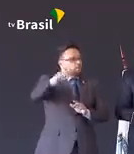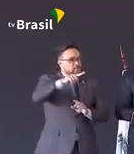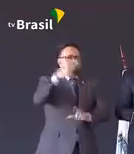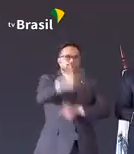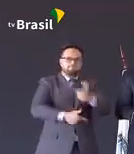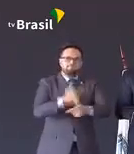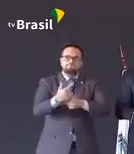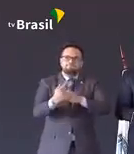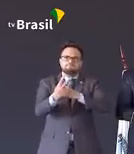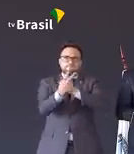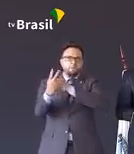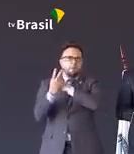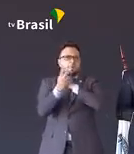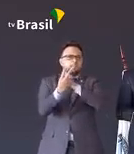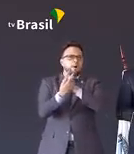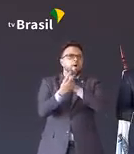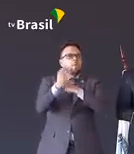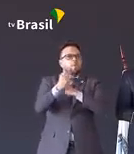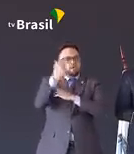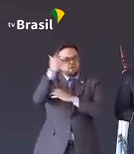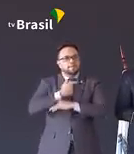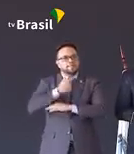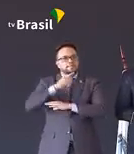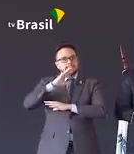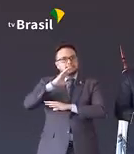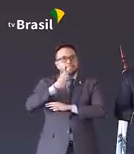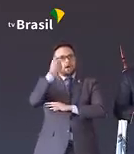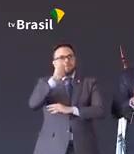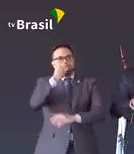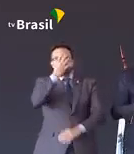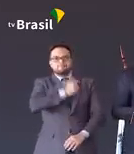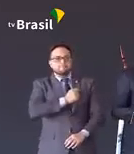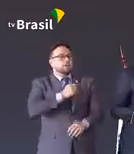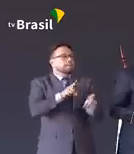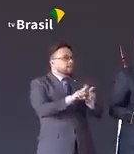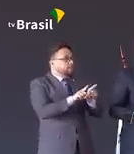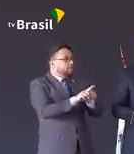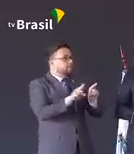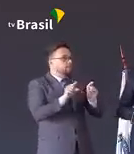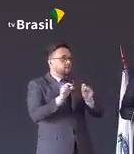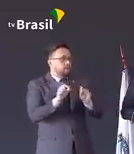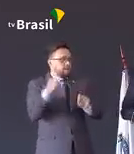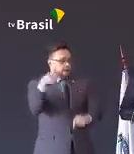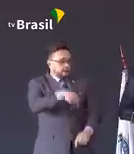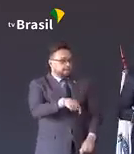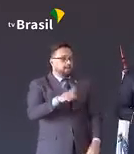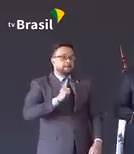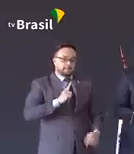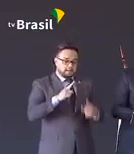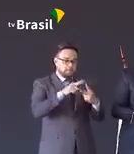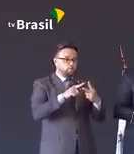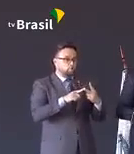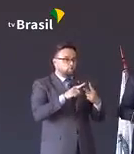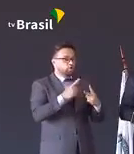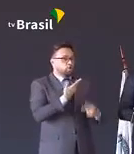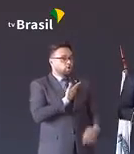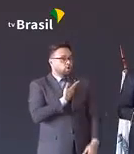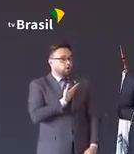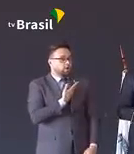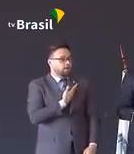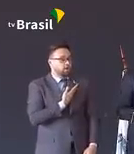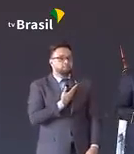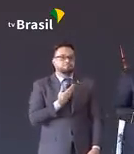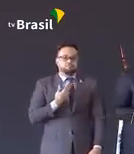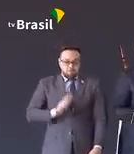ser evacuado a tempo, de modo que minha vida fosse salva. E aqui, eu tenho dois colegas de vocês que estavam